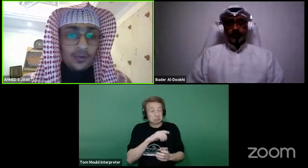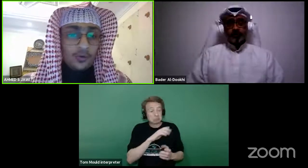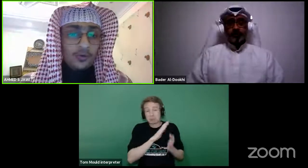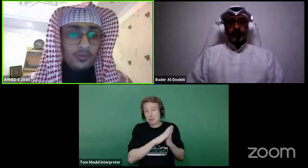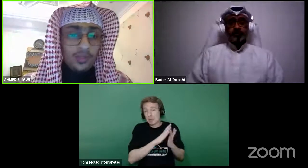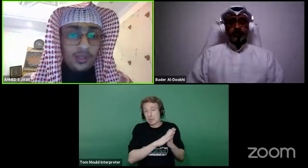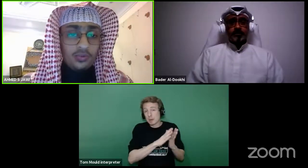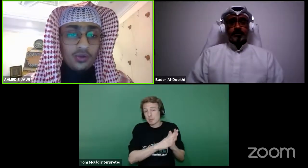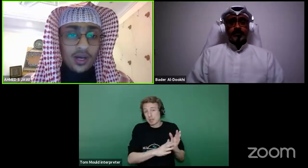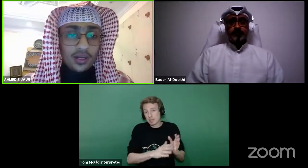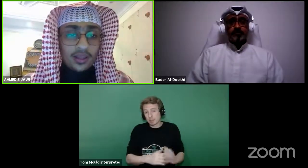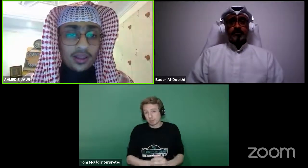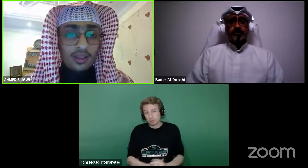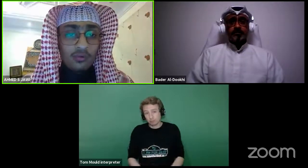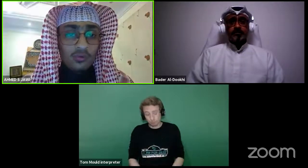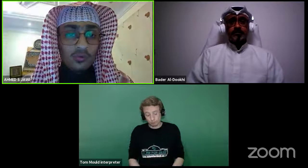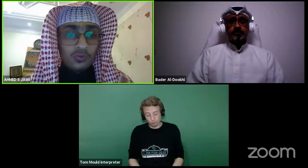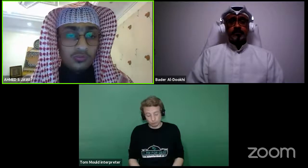وما يؤمن